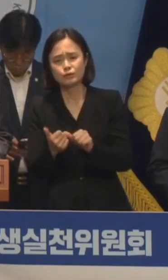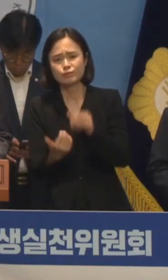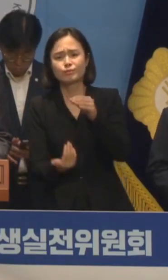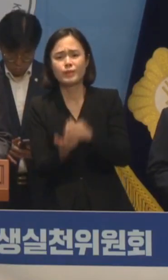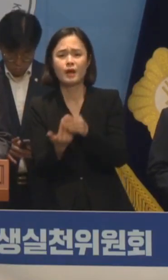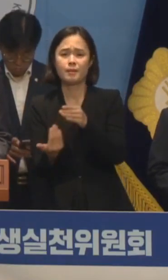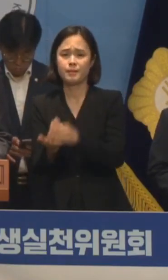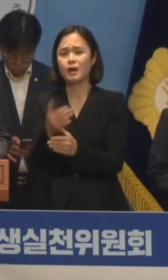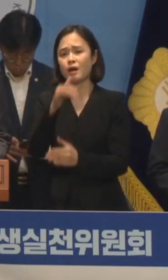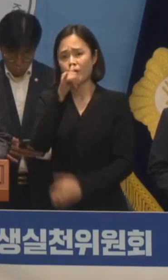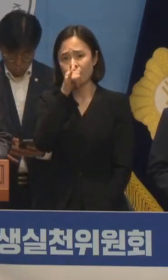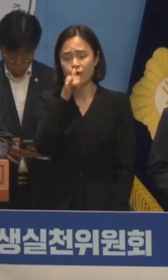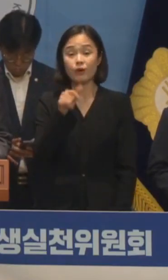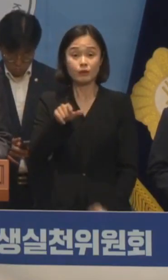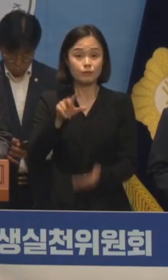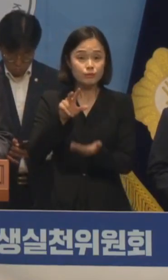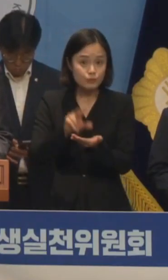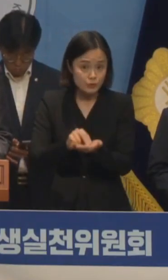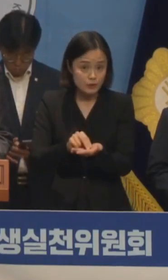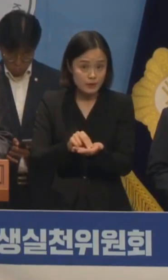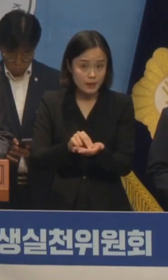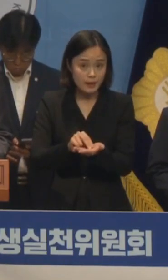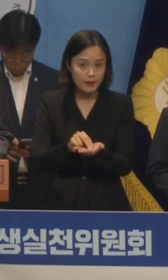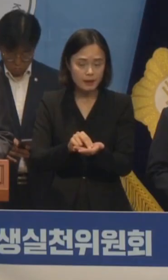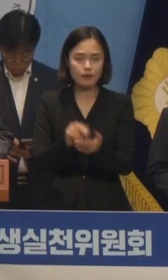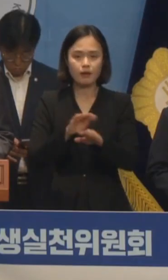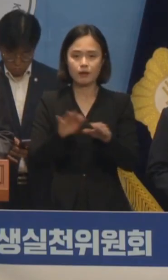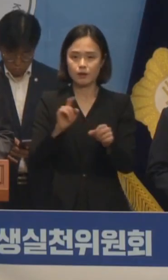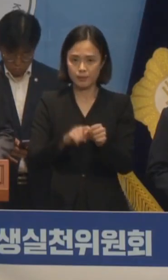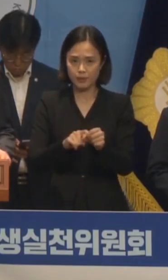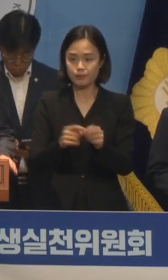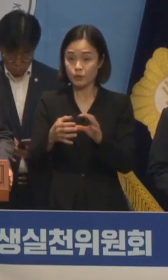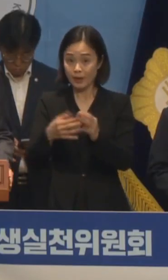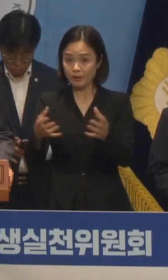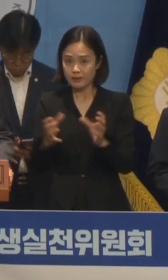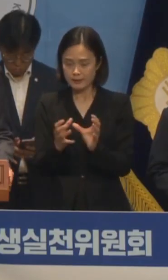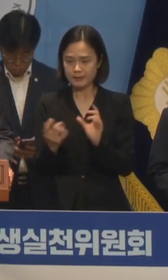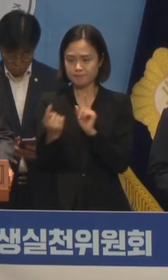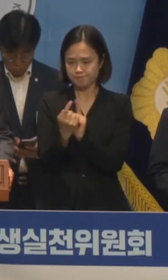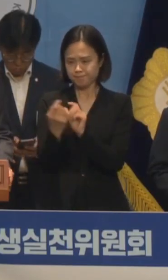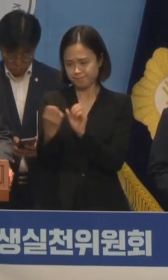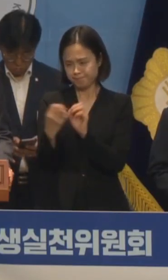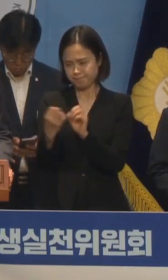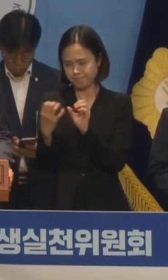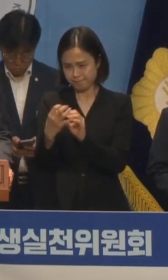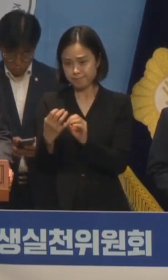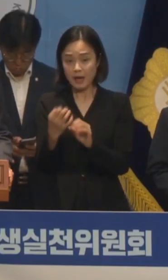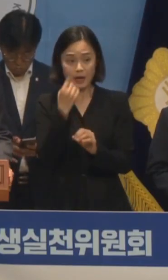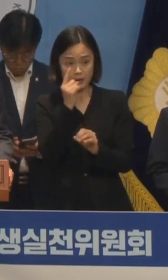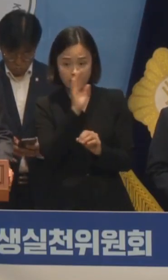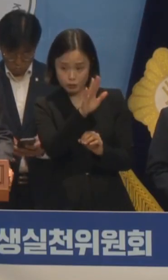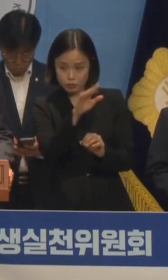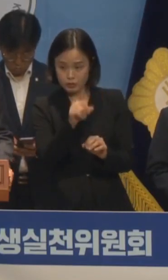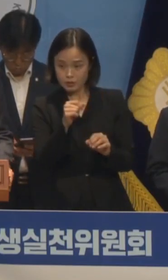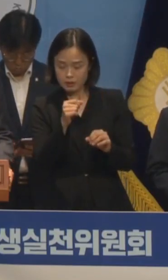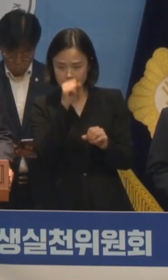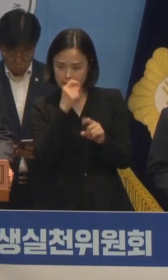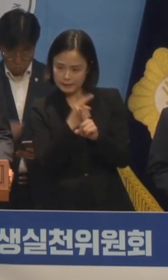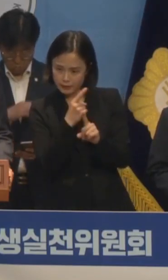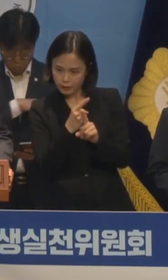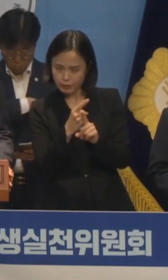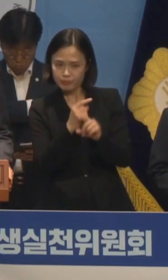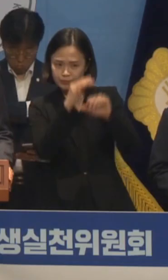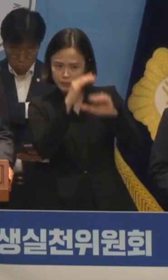있었습니다. 그래서 그 문제에 대해서 관련 단체들과 만나서 한 달 후에 이제 개선 사항들을 협의하자 그랬는데 그